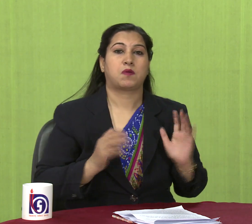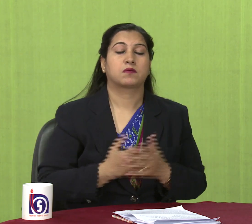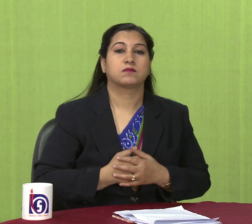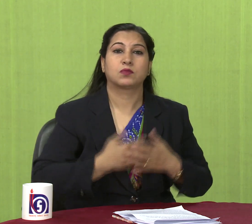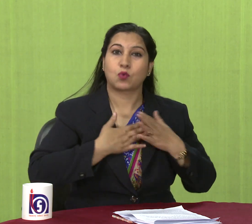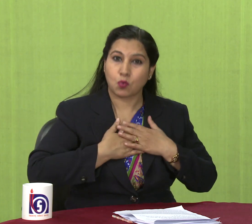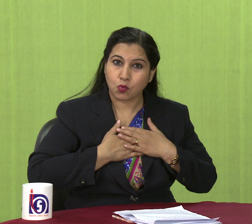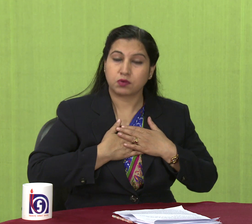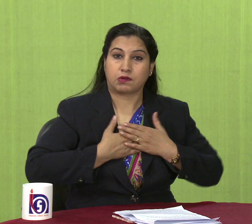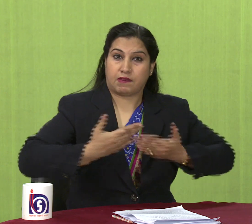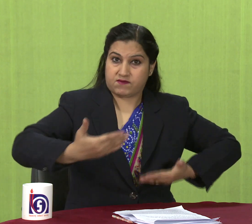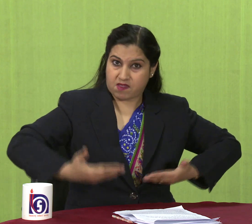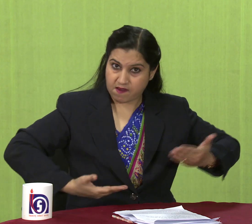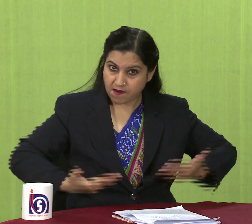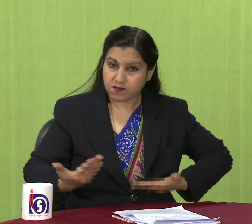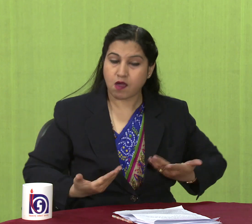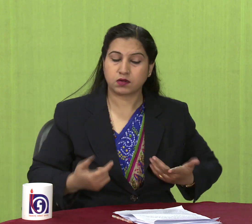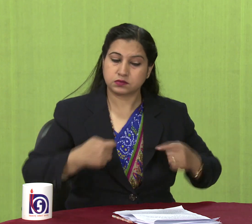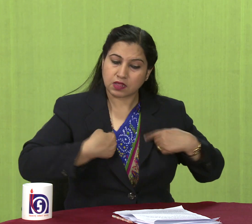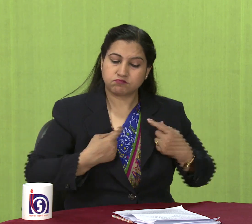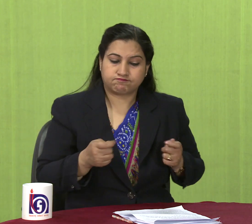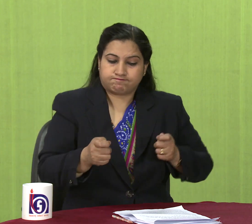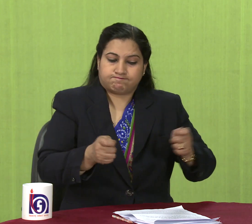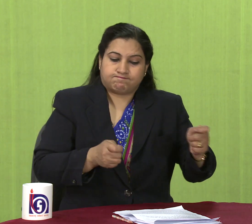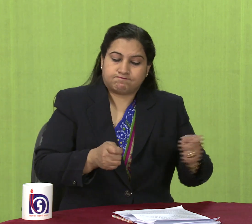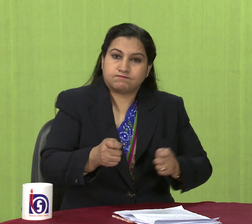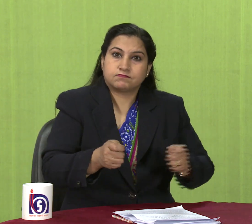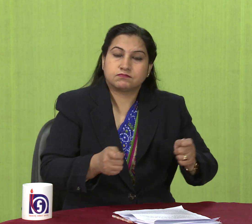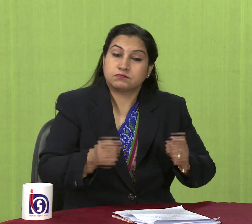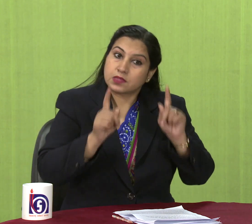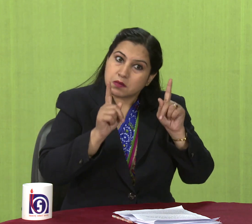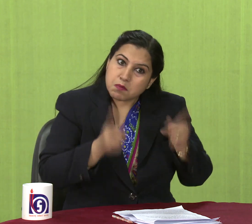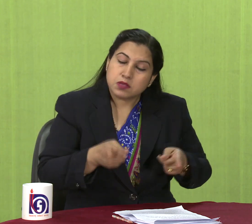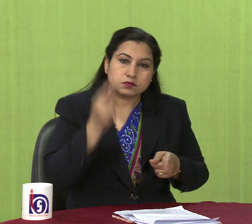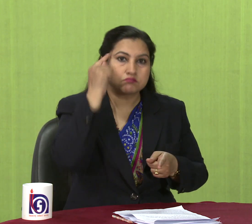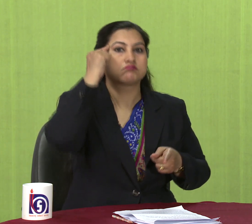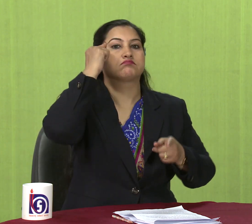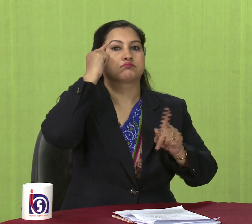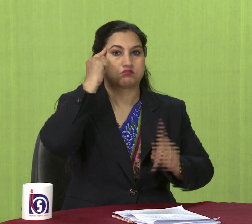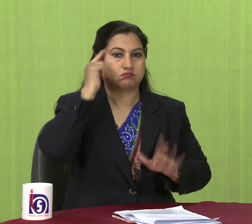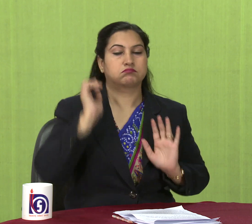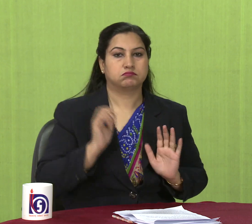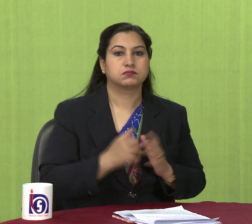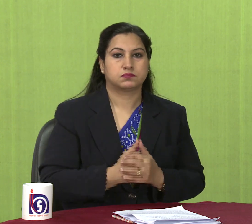अपने व्यवहार को नियंत्रित रखने की अधिक आवश्यकता होती है।